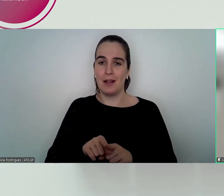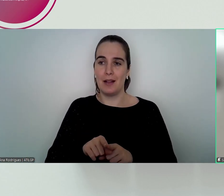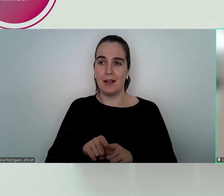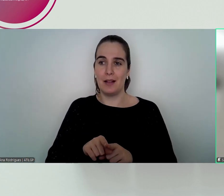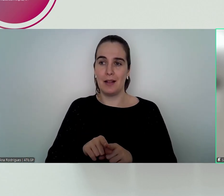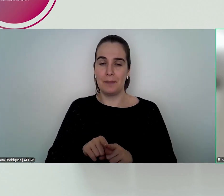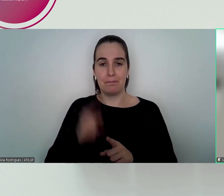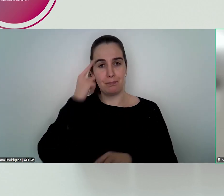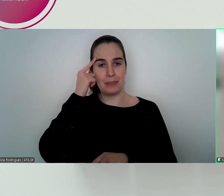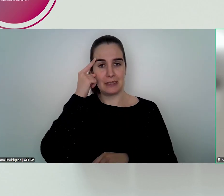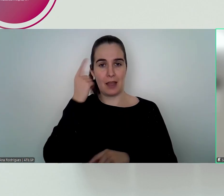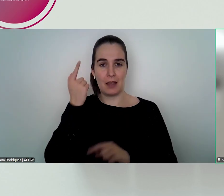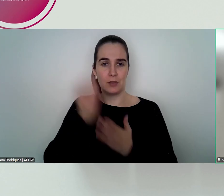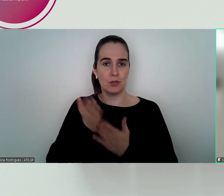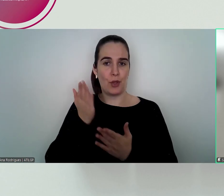considerar de